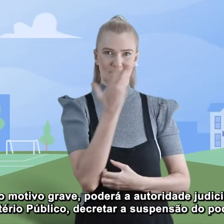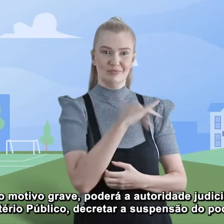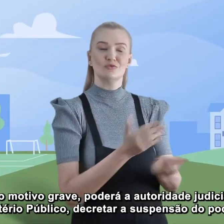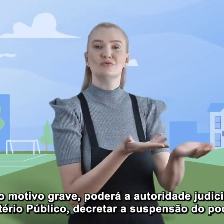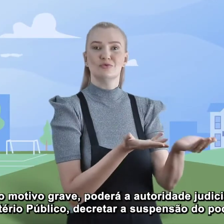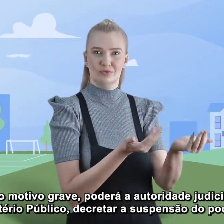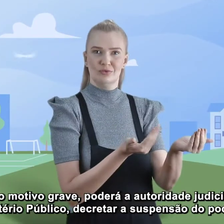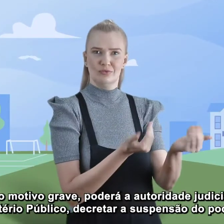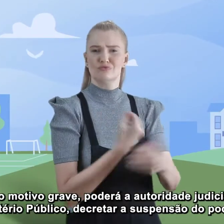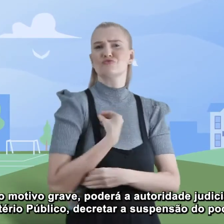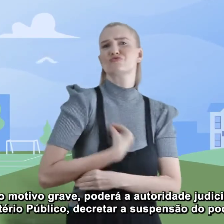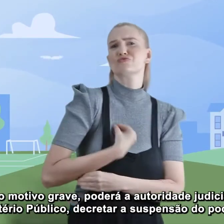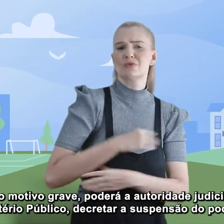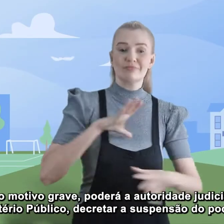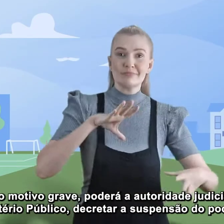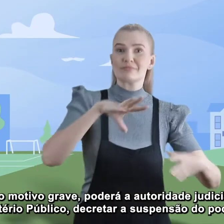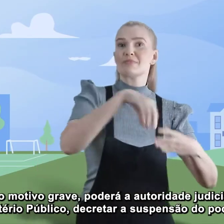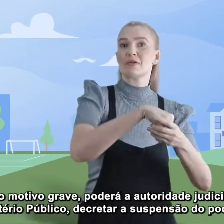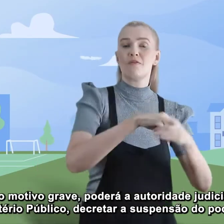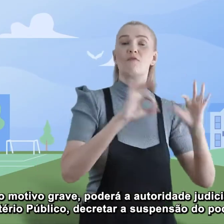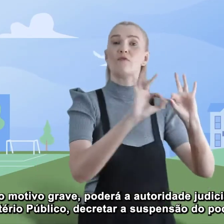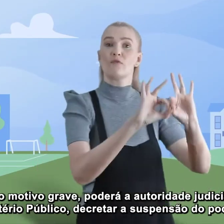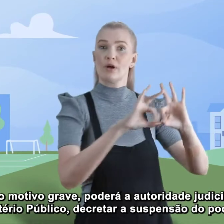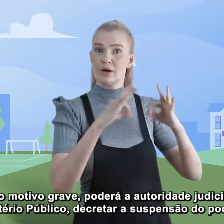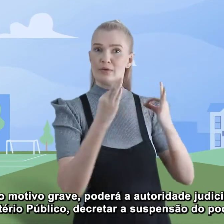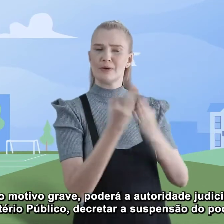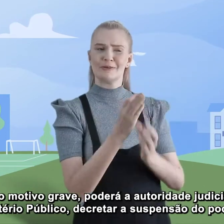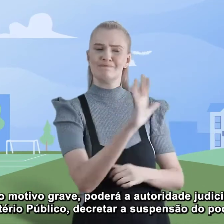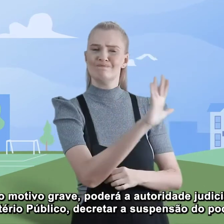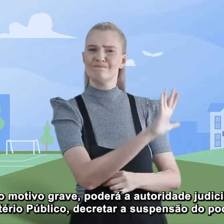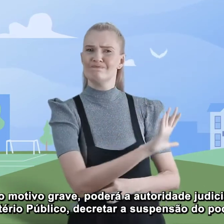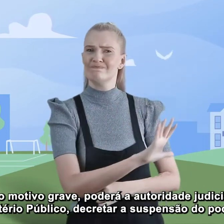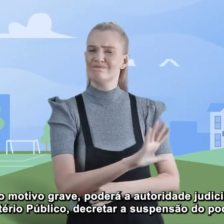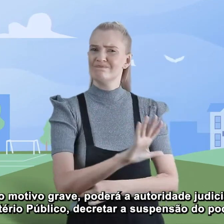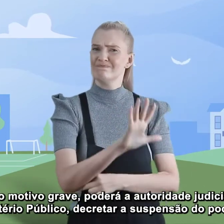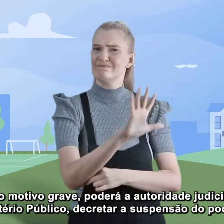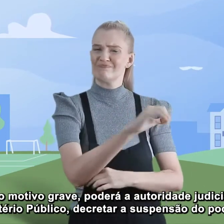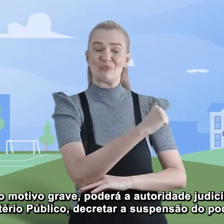Havendo motivo grave, poderá a autoridade judiciária, ouvido o Ministério Público,